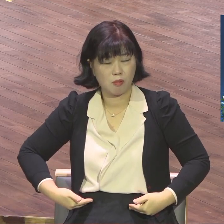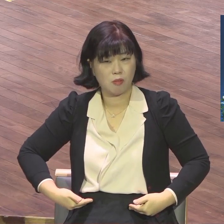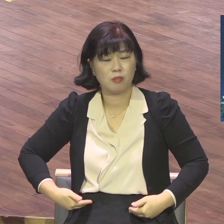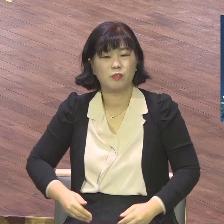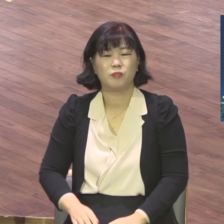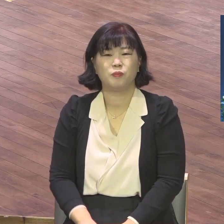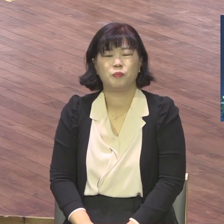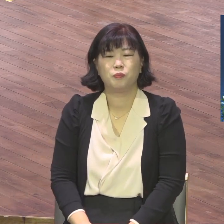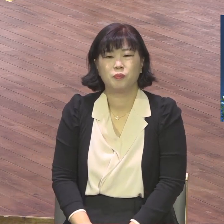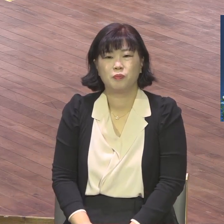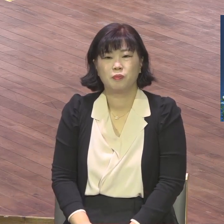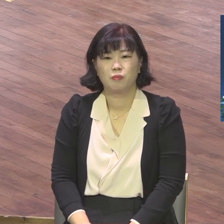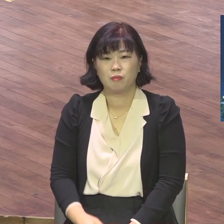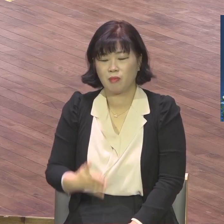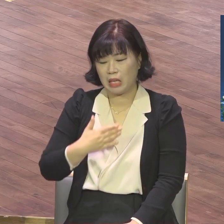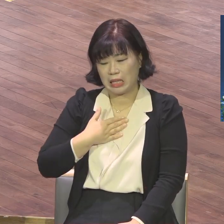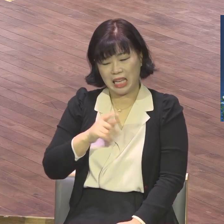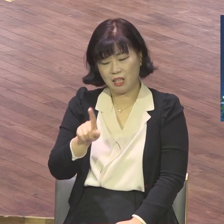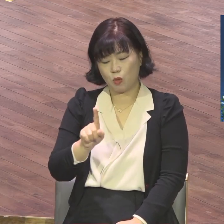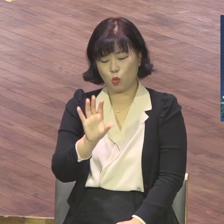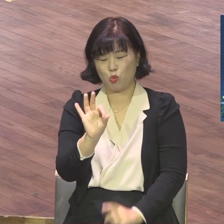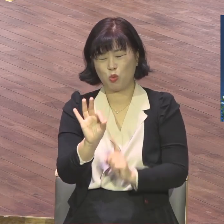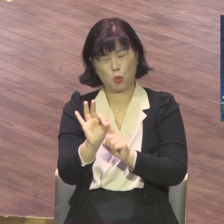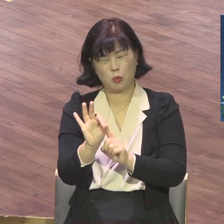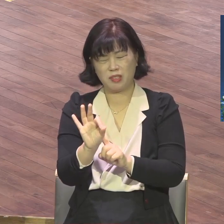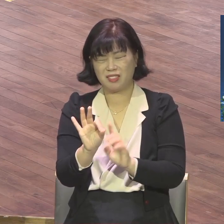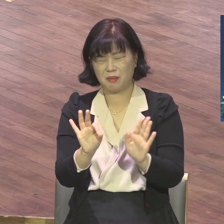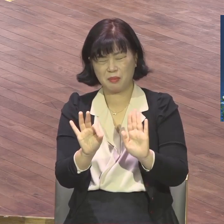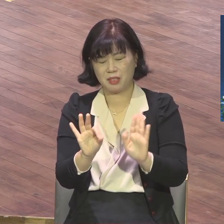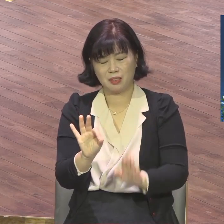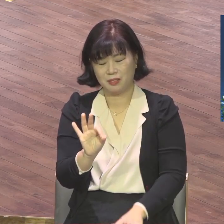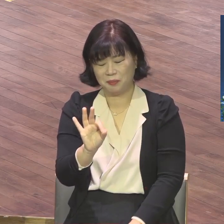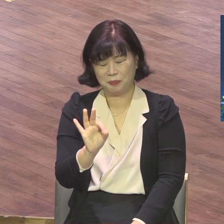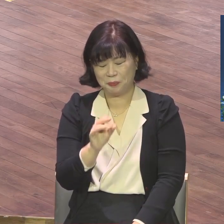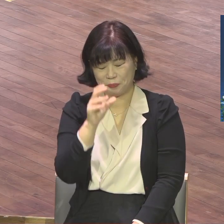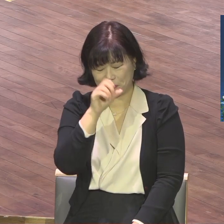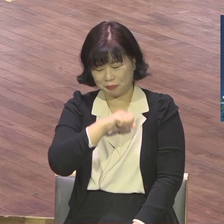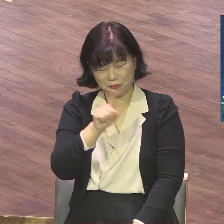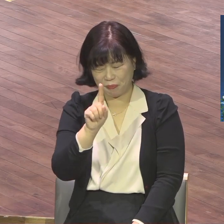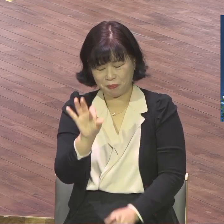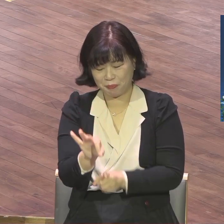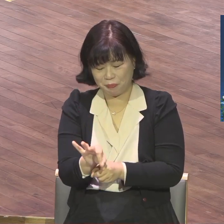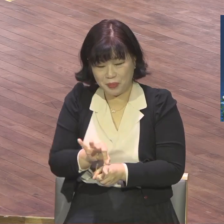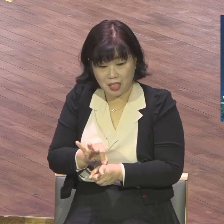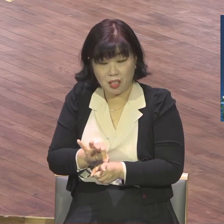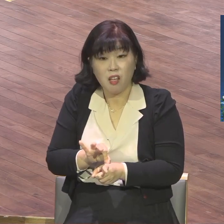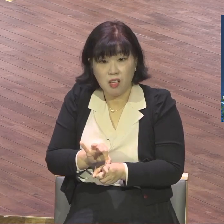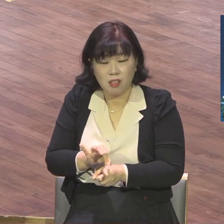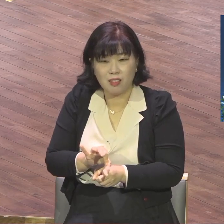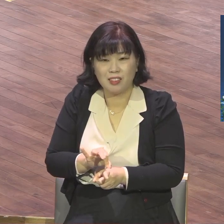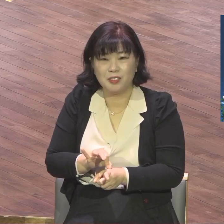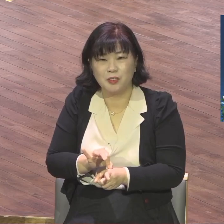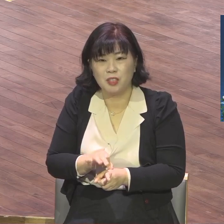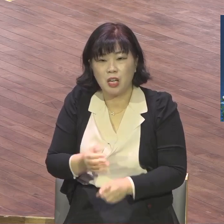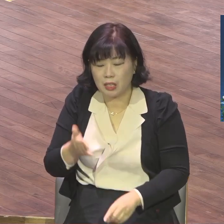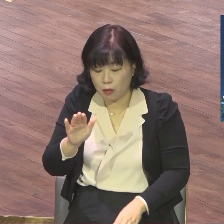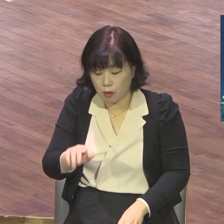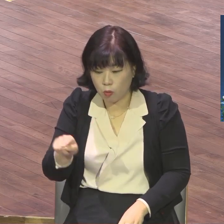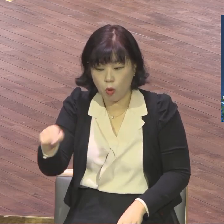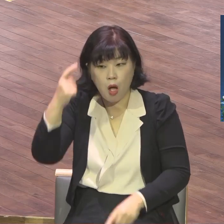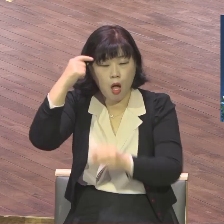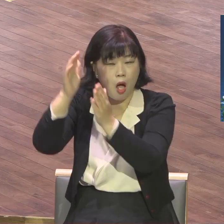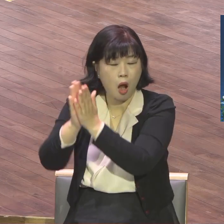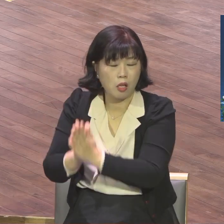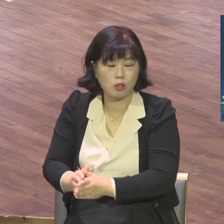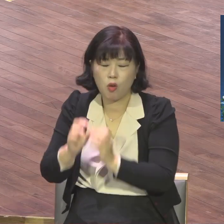사실 저는 아무 말도 안 했습니다. 당회를 중심으로 성교위원회가 이 모든 것을 진행하고